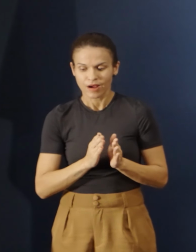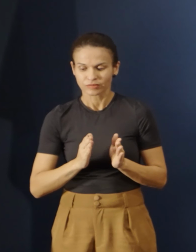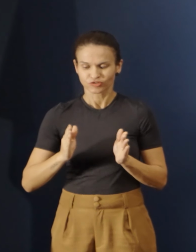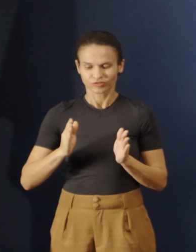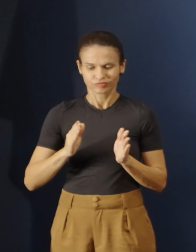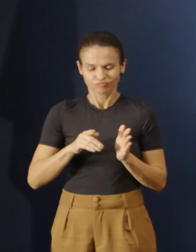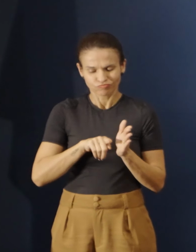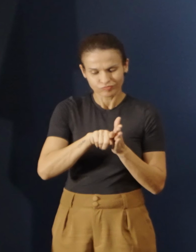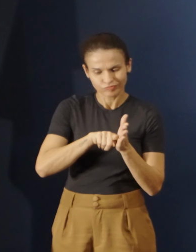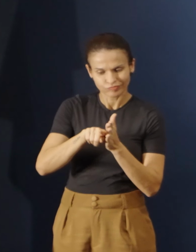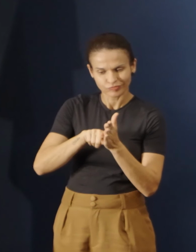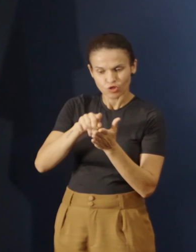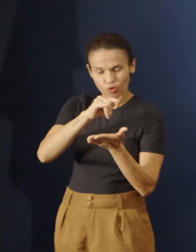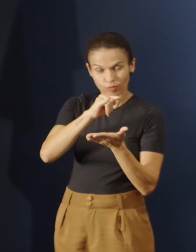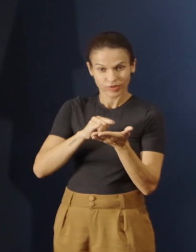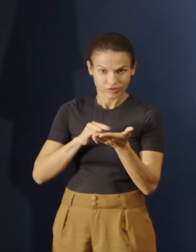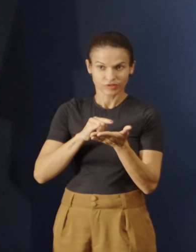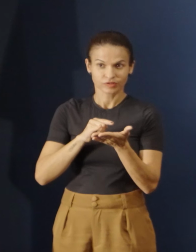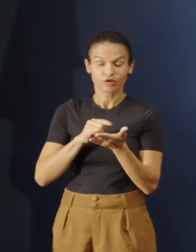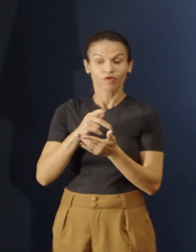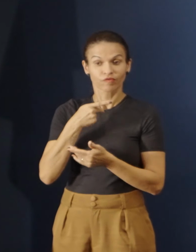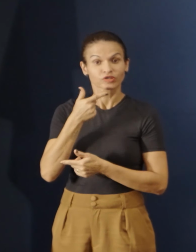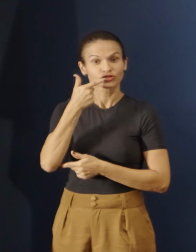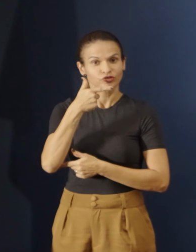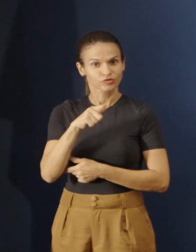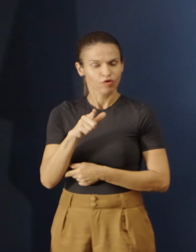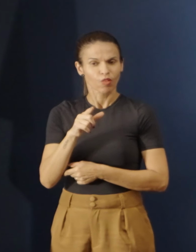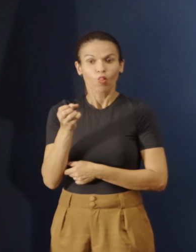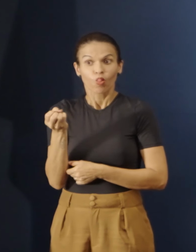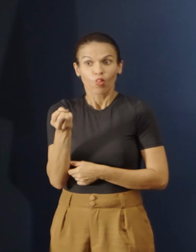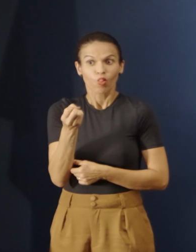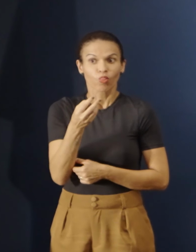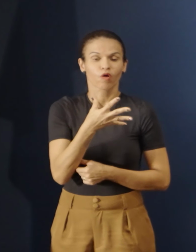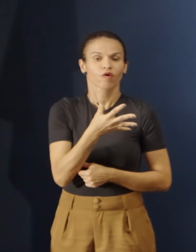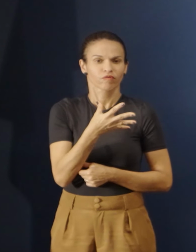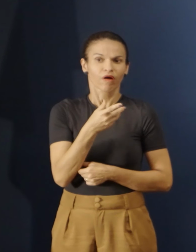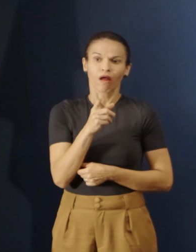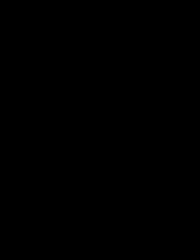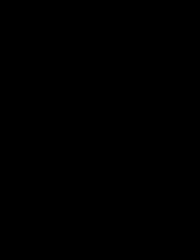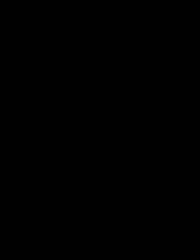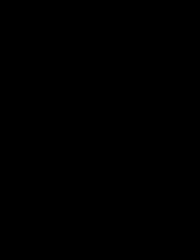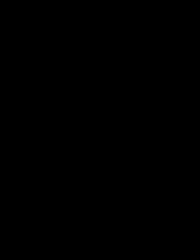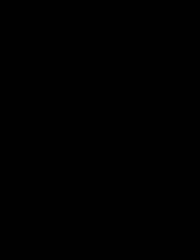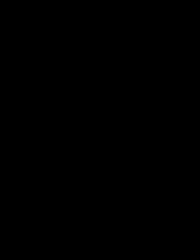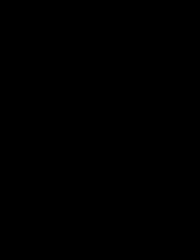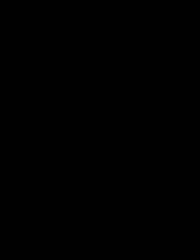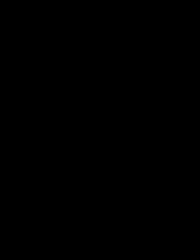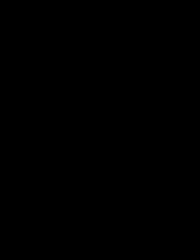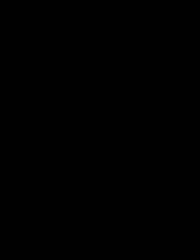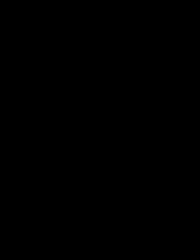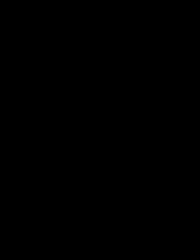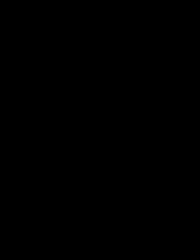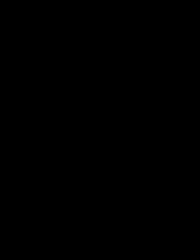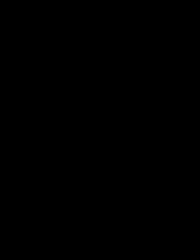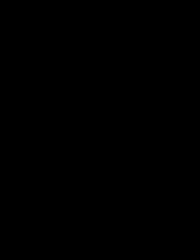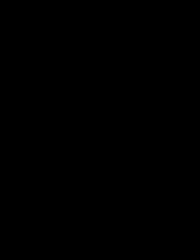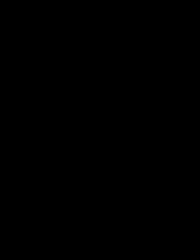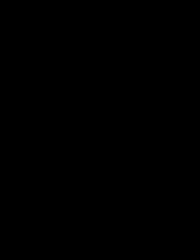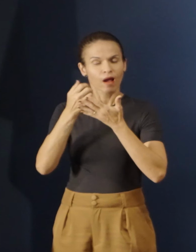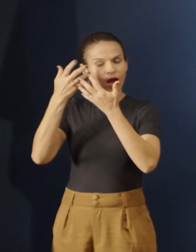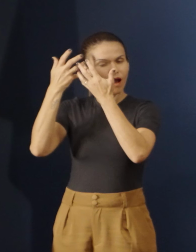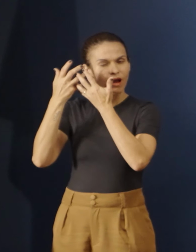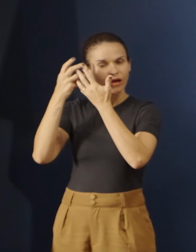fontes documentais que, volto a dizer, inéditas, na maioria das vezes são inéditas, e que eu acho que nos ajudam a repensar a